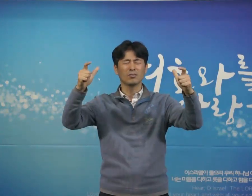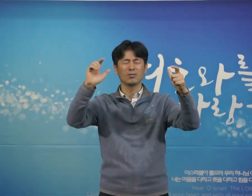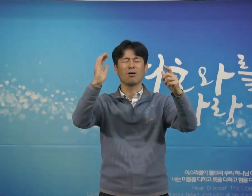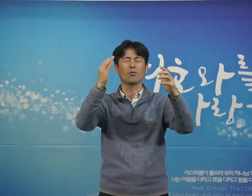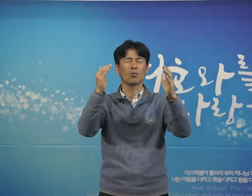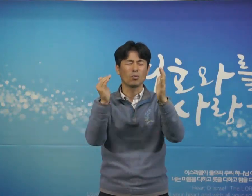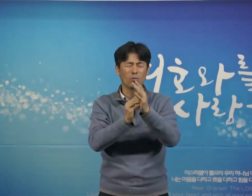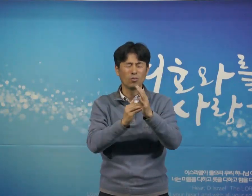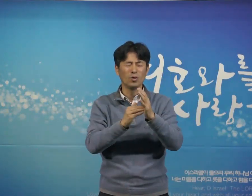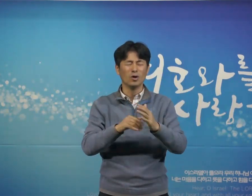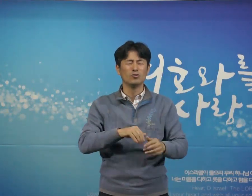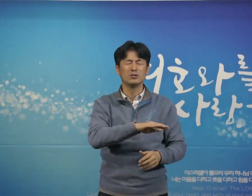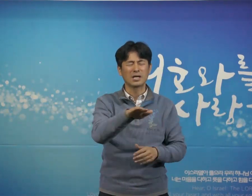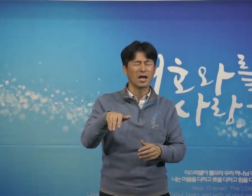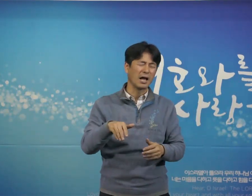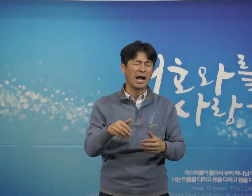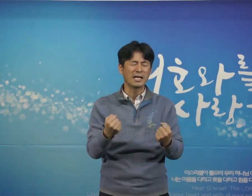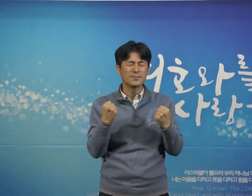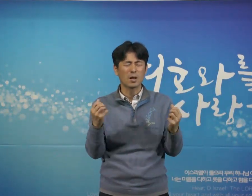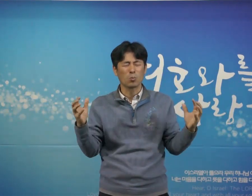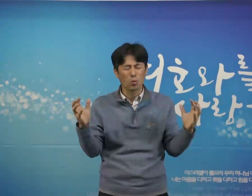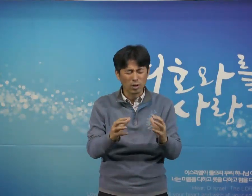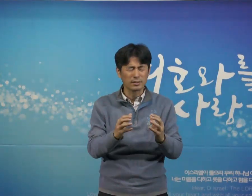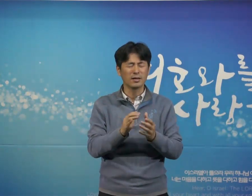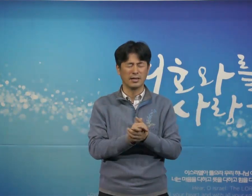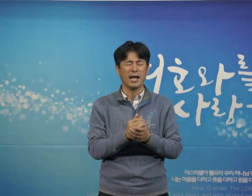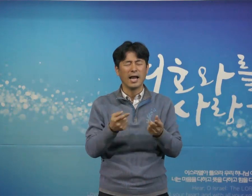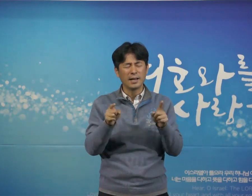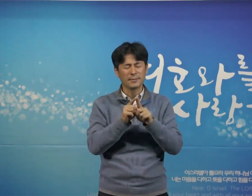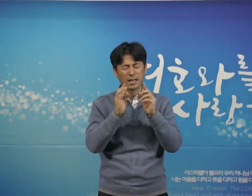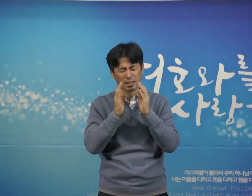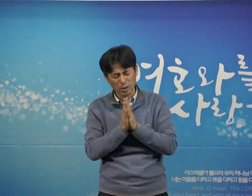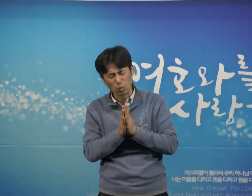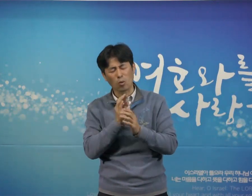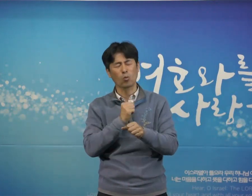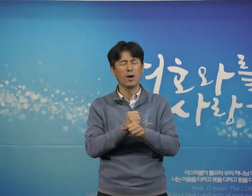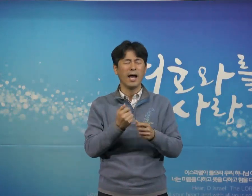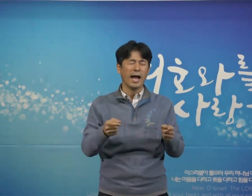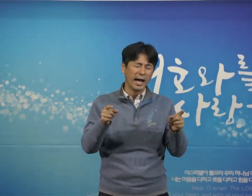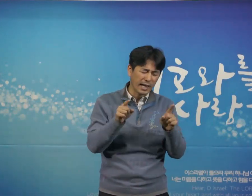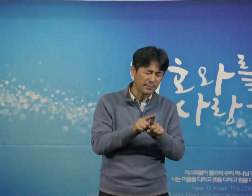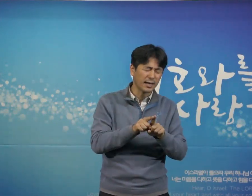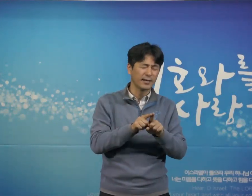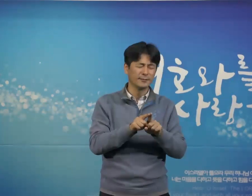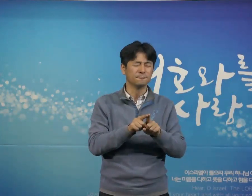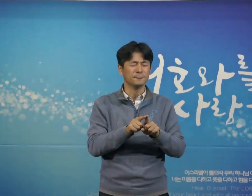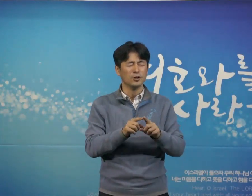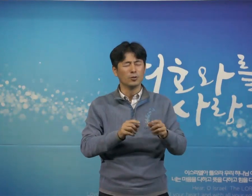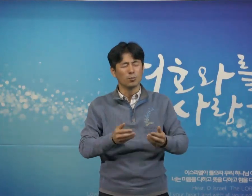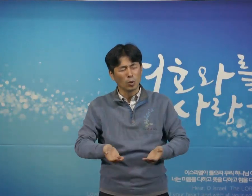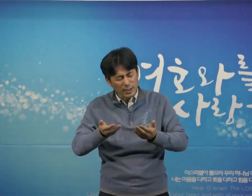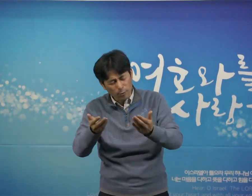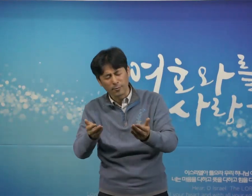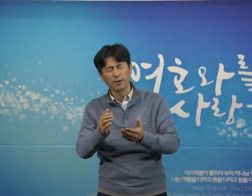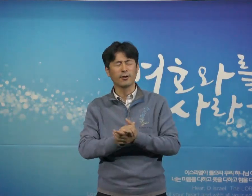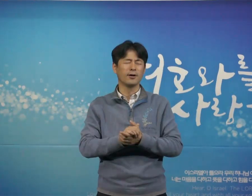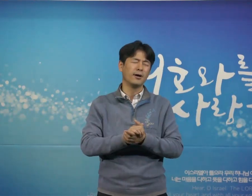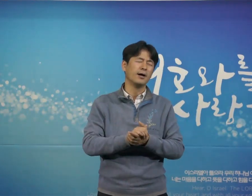하나님 나라를 확장할 수 있도록 우리가 힘을 모을 수 있도록 함께 기도하고 함께